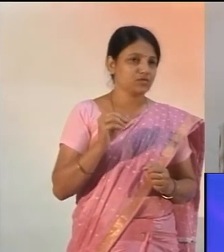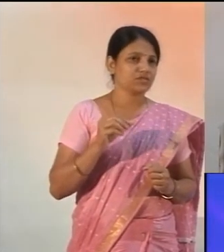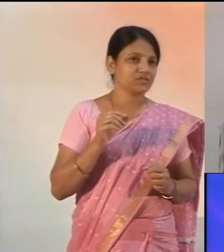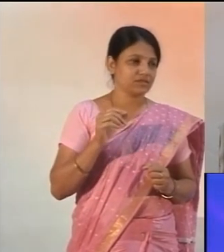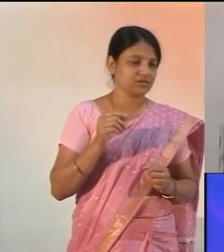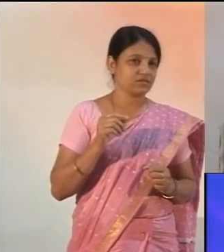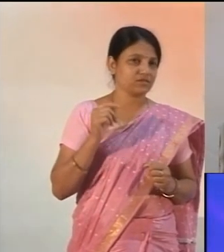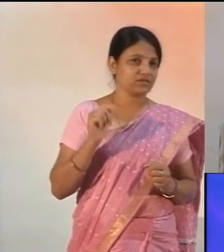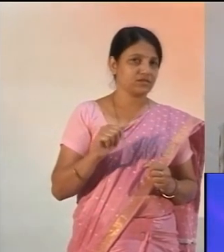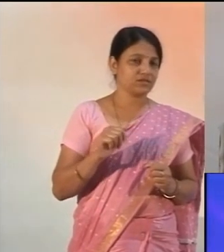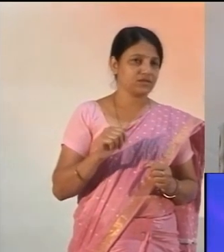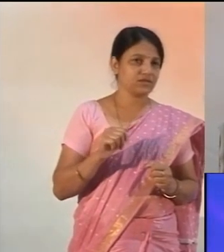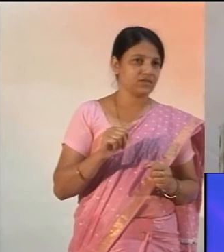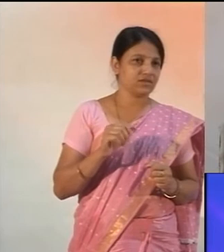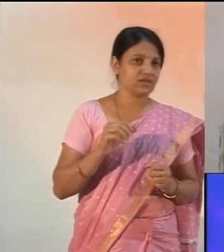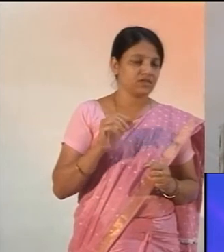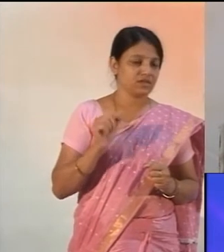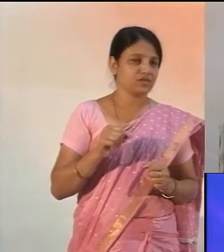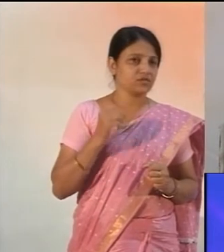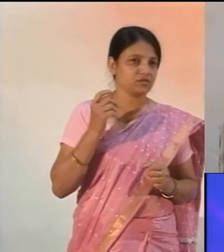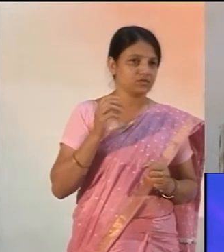अगर कुछ बनना है